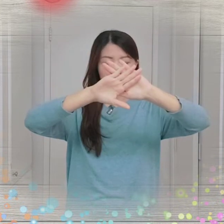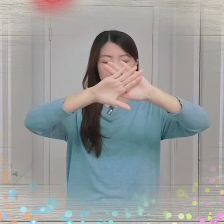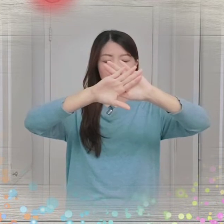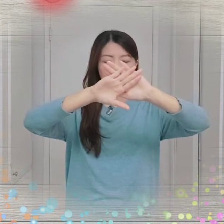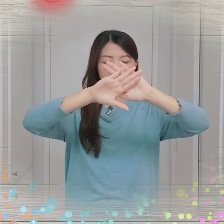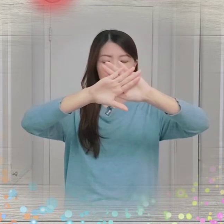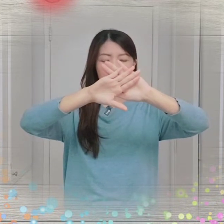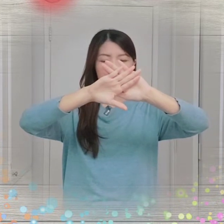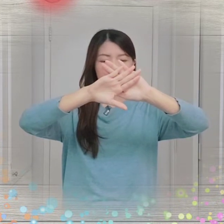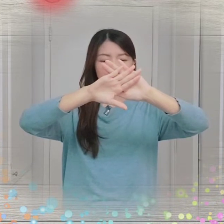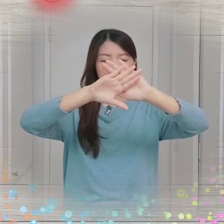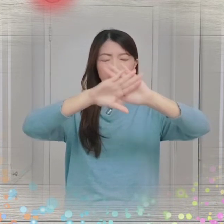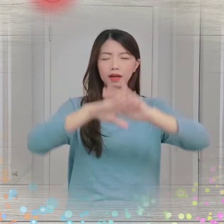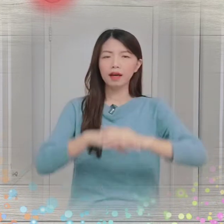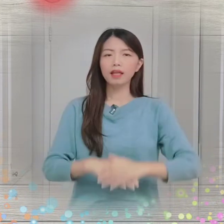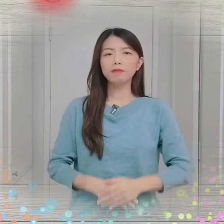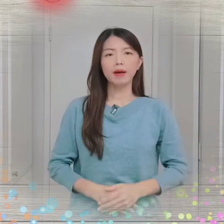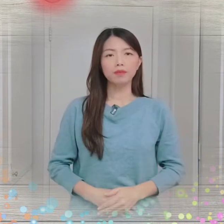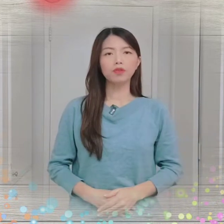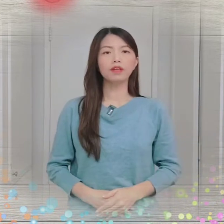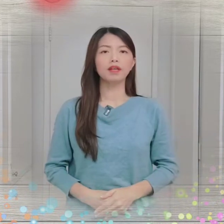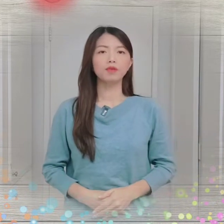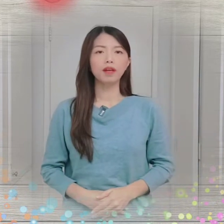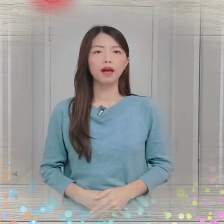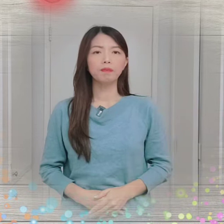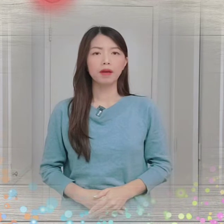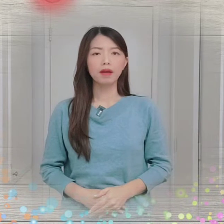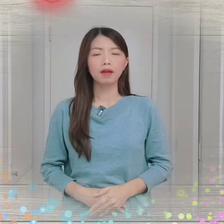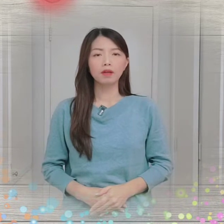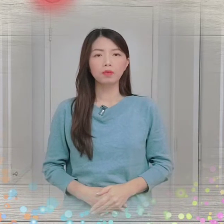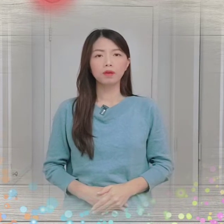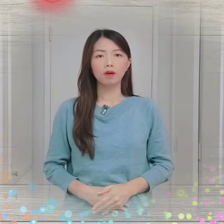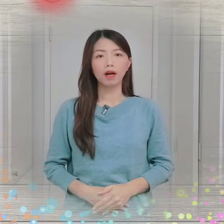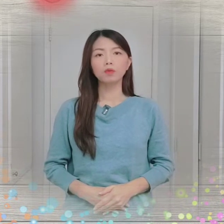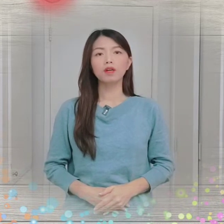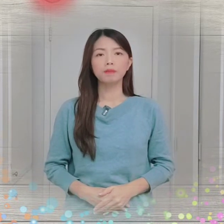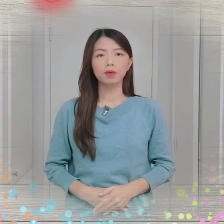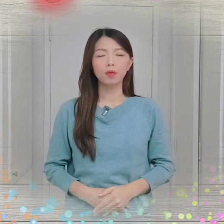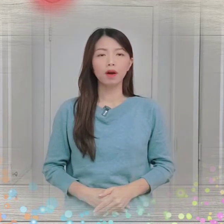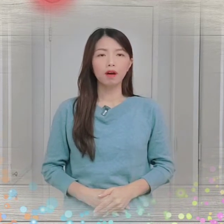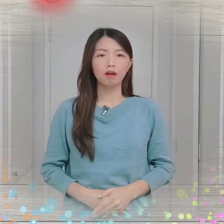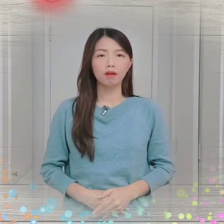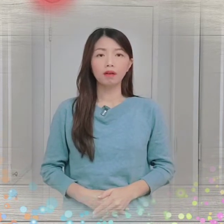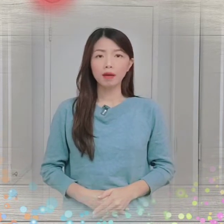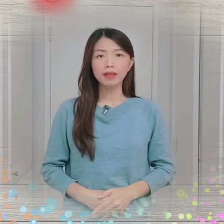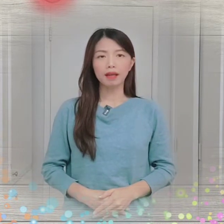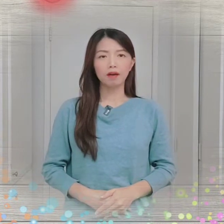밤이라고 한 뜻의 수어가 됩니다. 한 밤중이기 때문에 앞에 좀 더 강조의 의미로